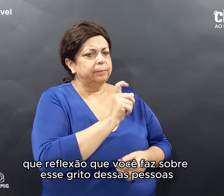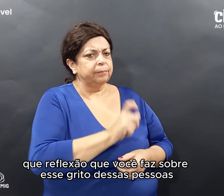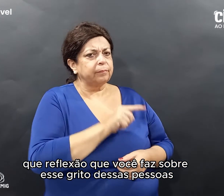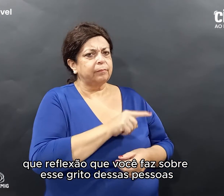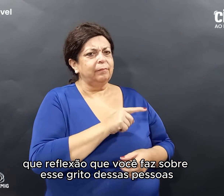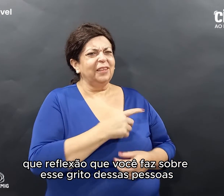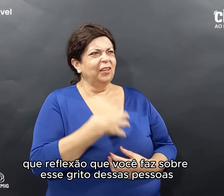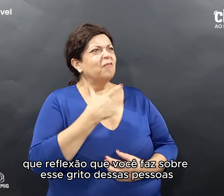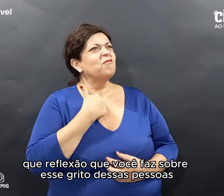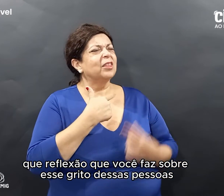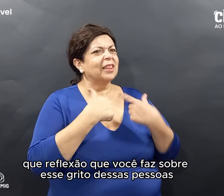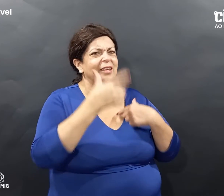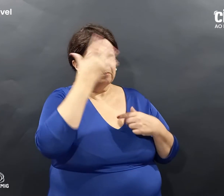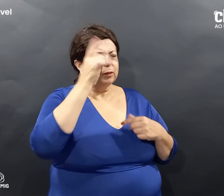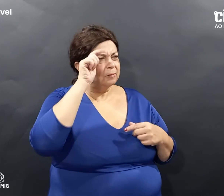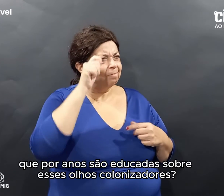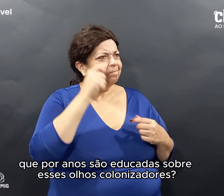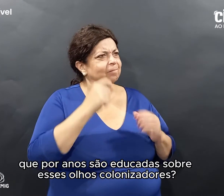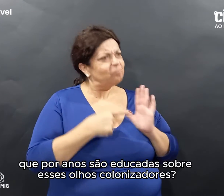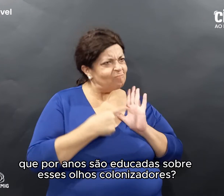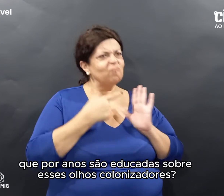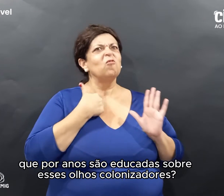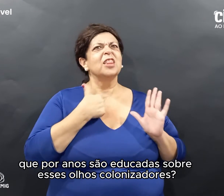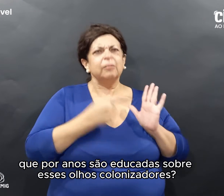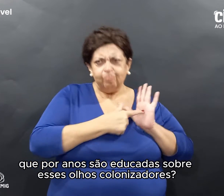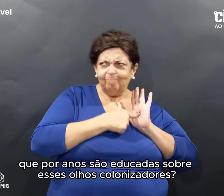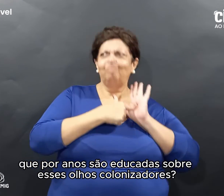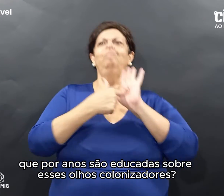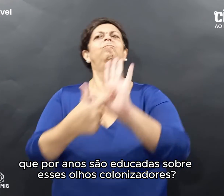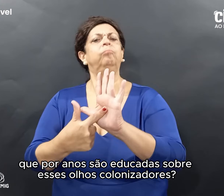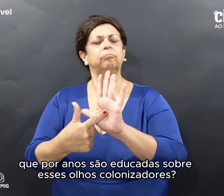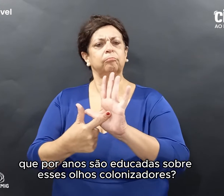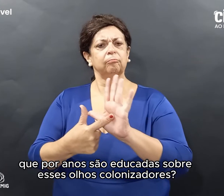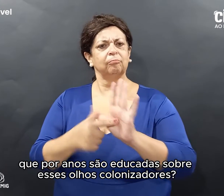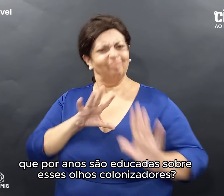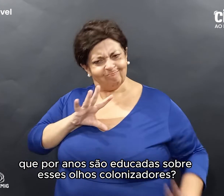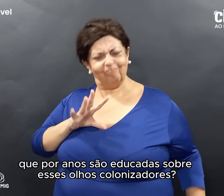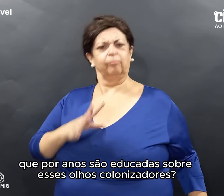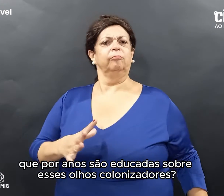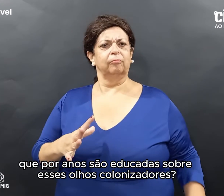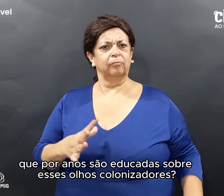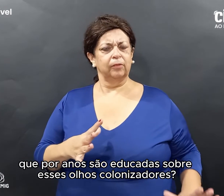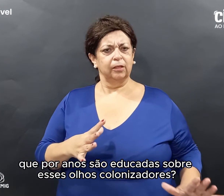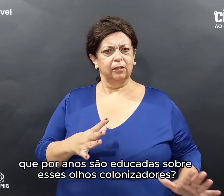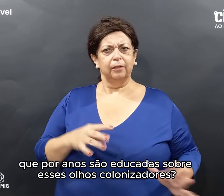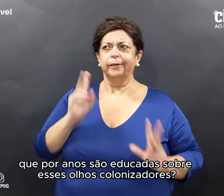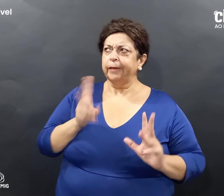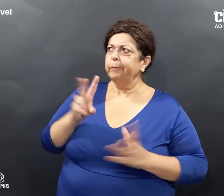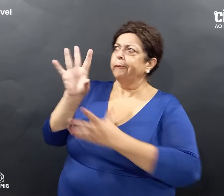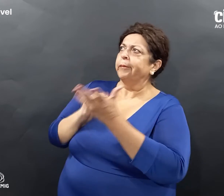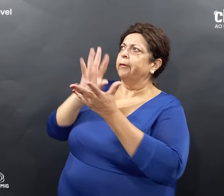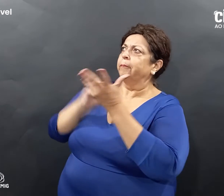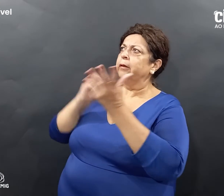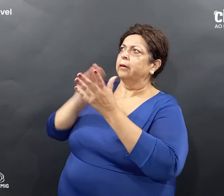esse grito dessas pessoas que por anos são educadas sobre esses olhos